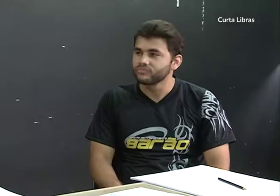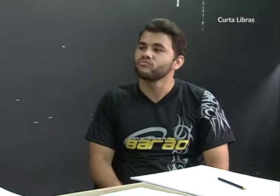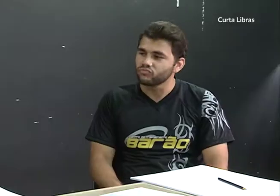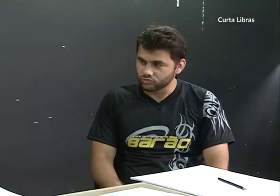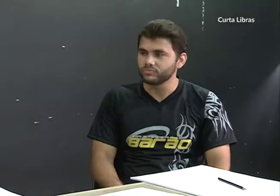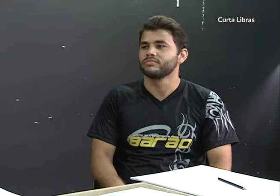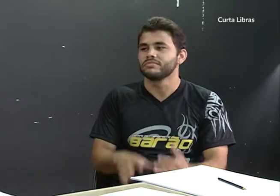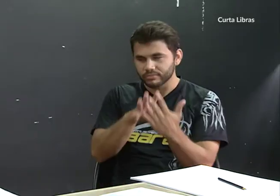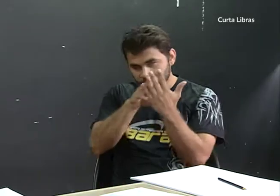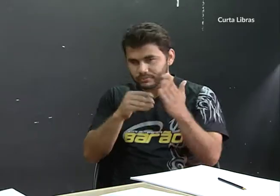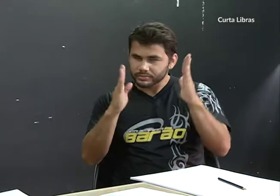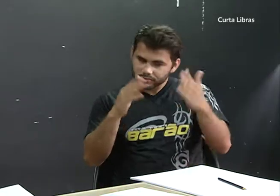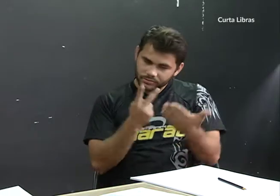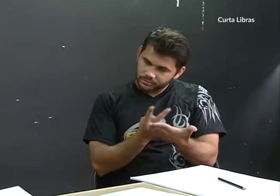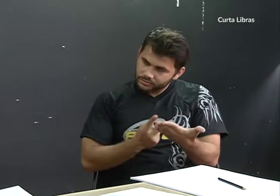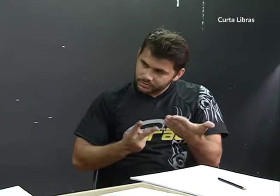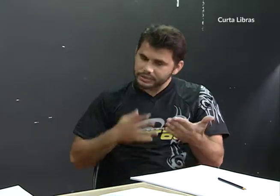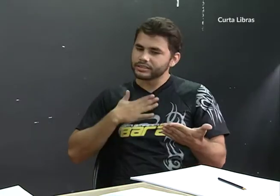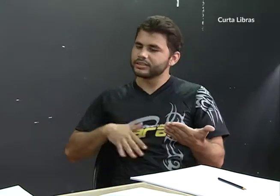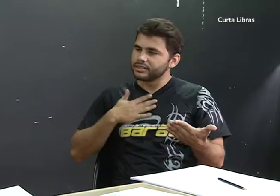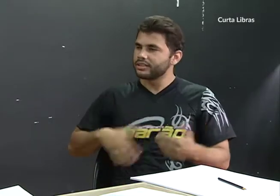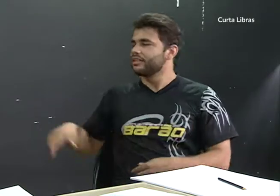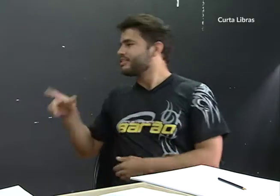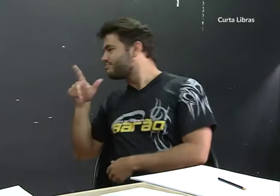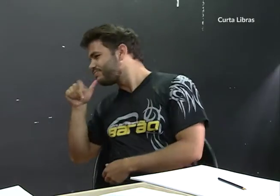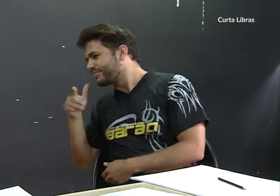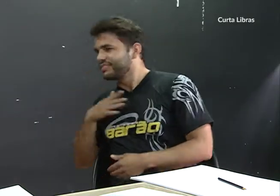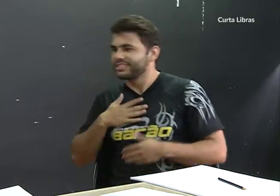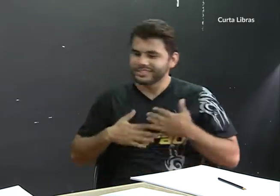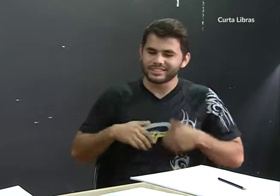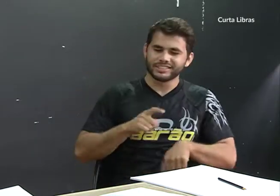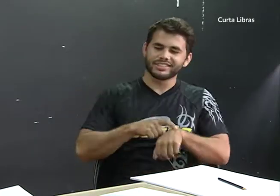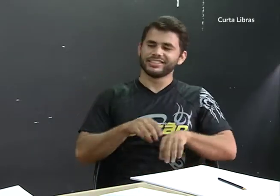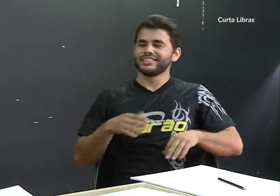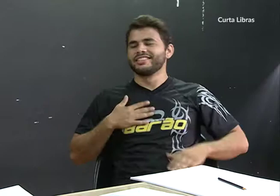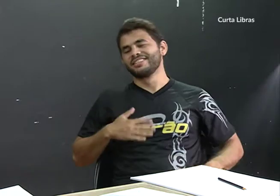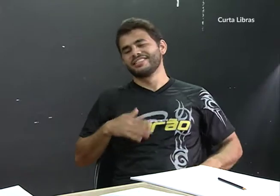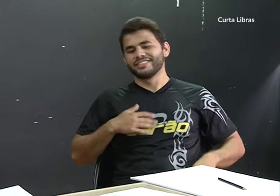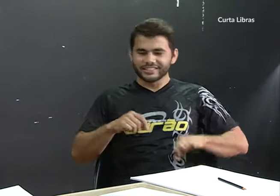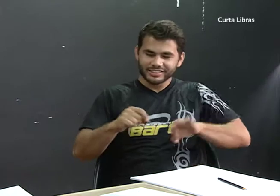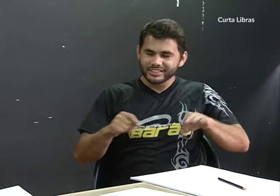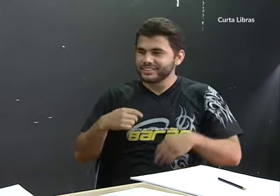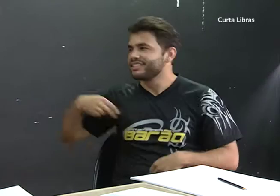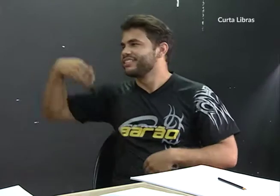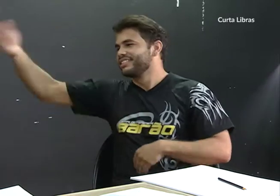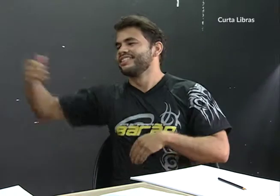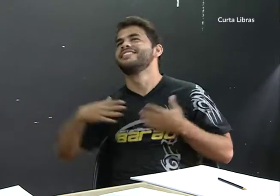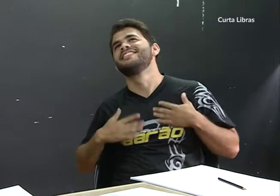eu ia olhando e desenhando. Daí dava uma pausa, tomava uma água, descansava um pouco e depois voltava e continuava desenhando.